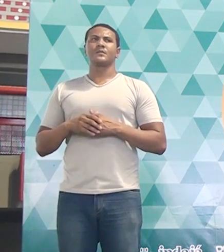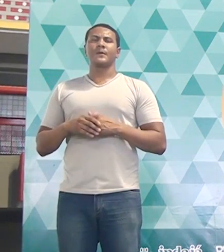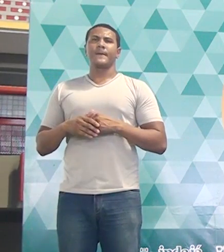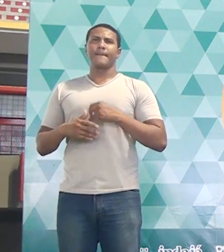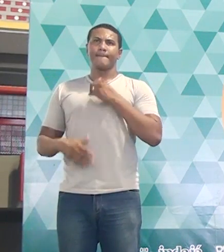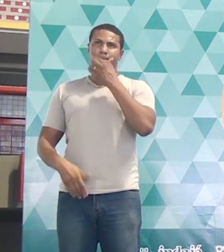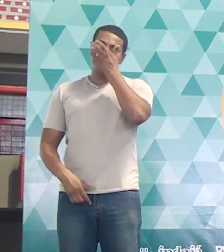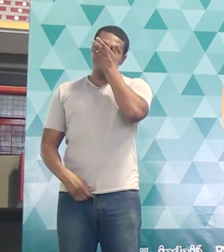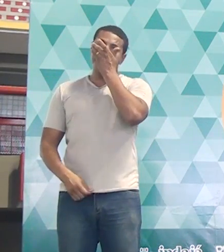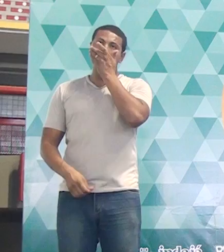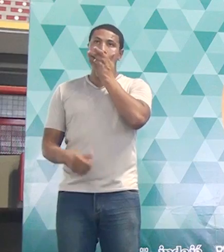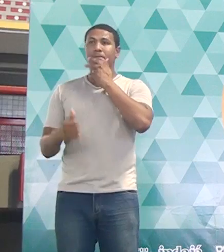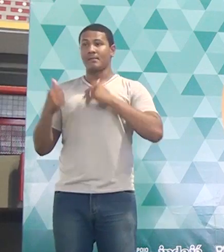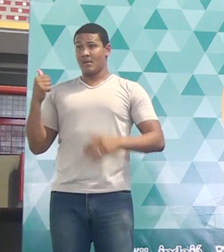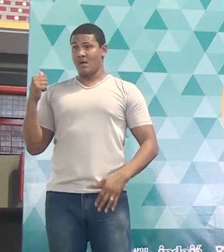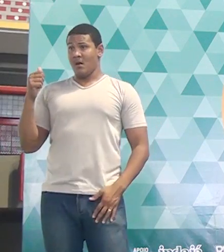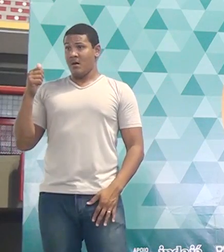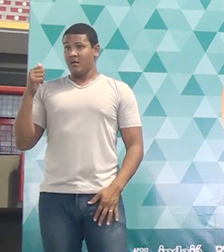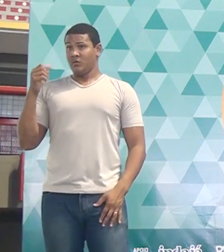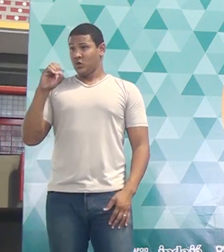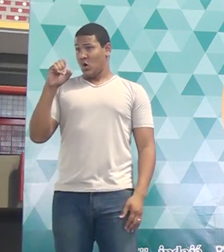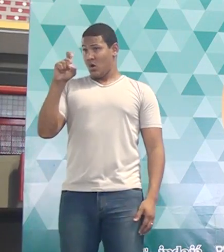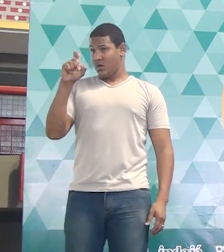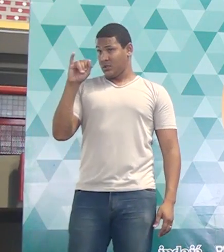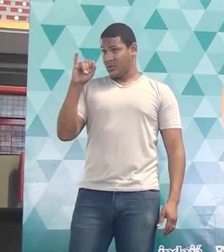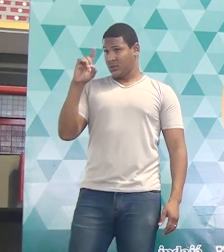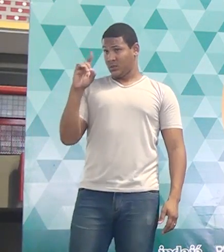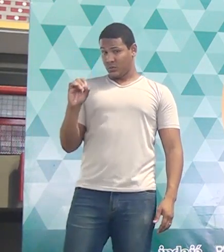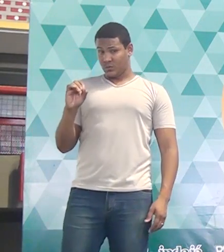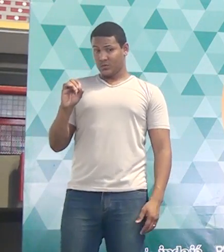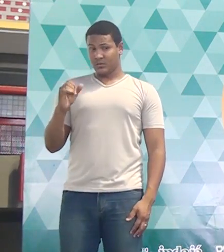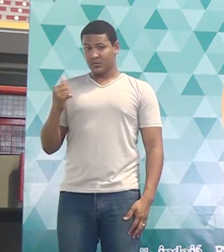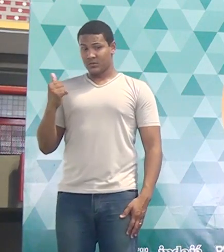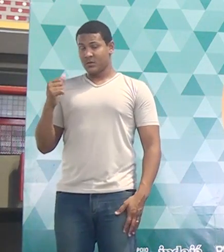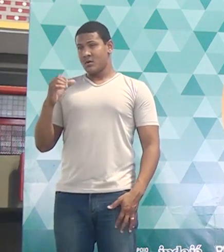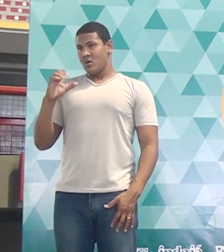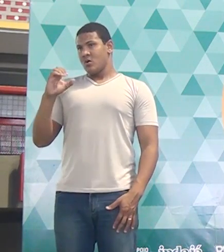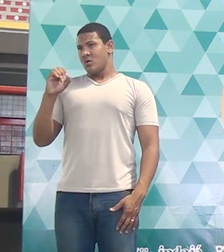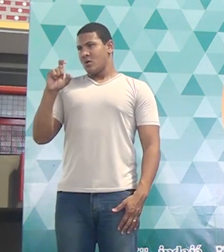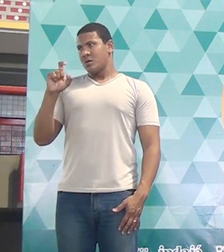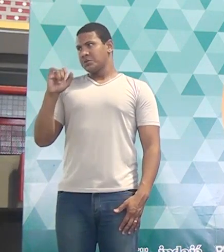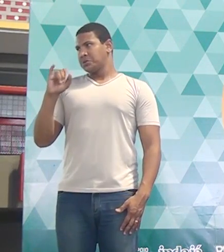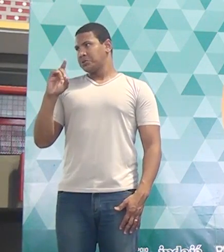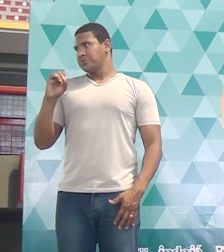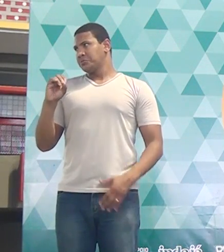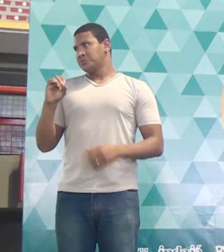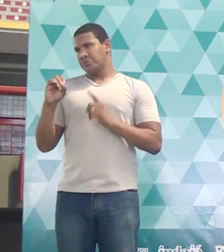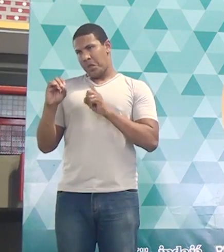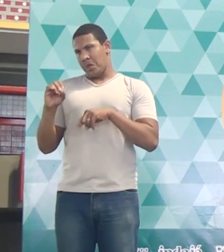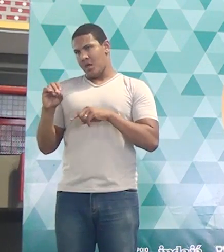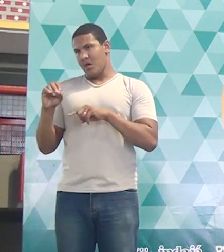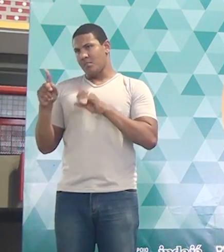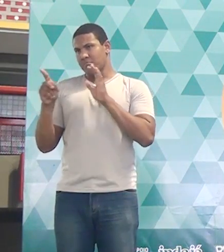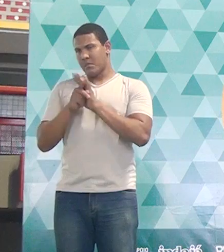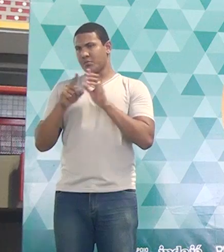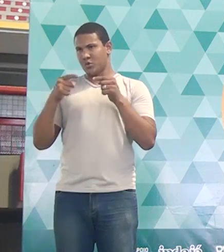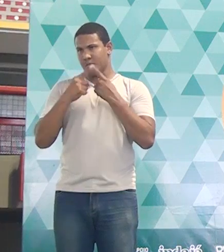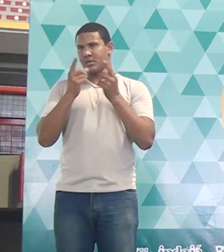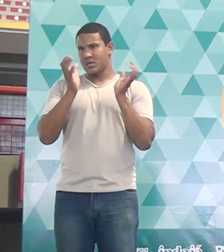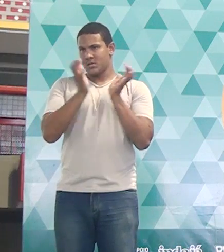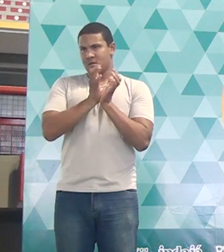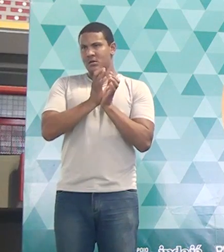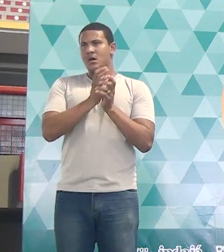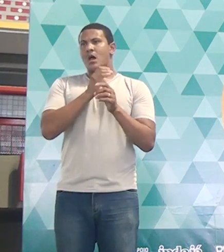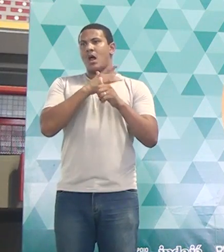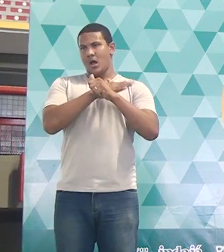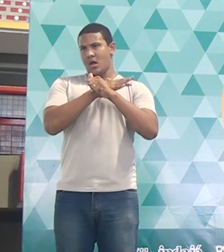que esse óxido é um óxido ácido e